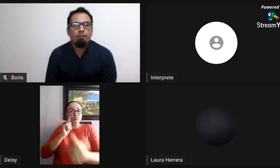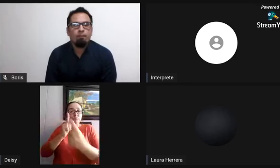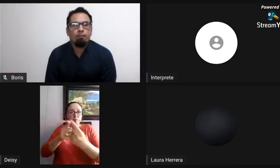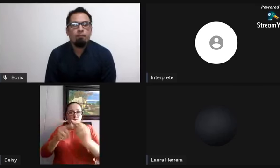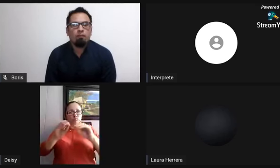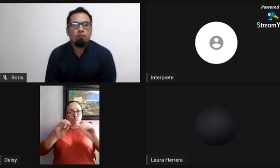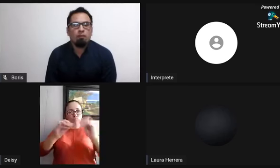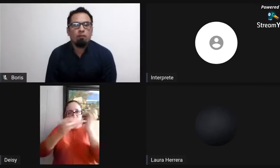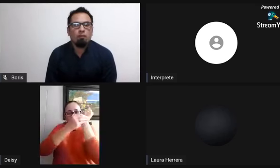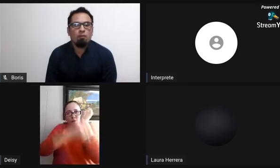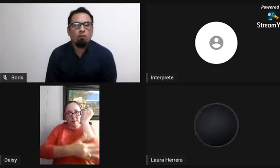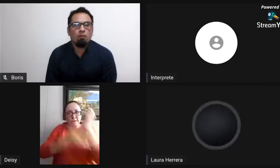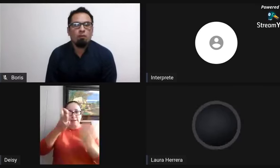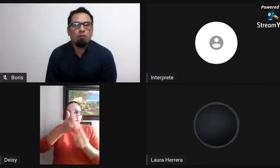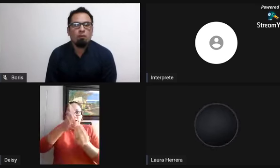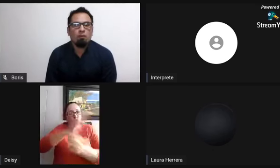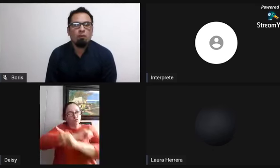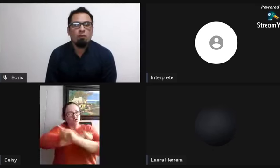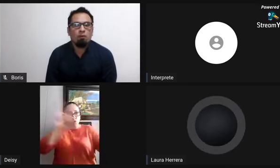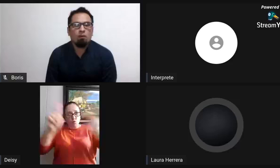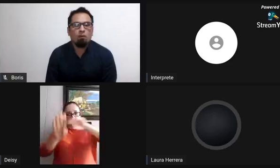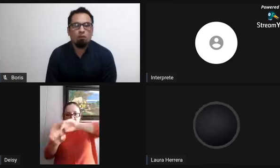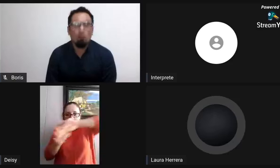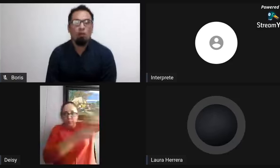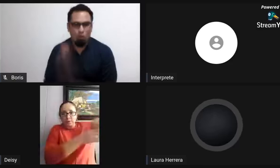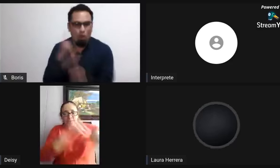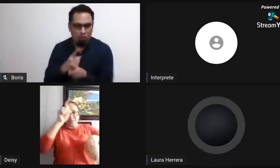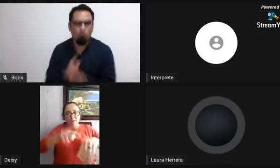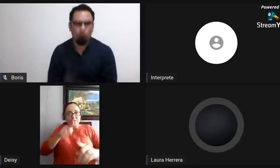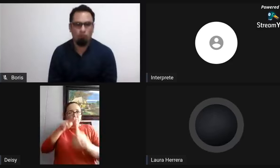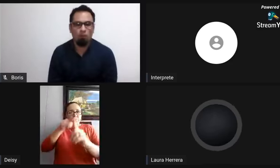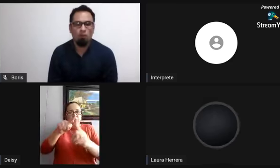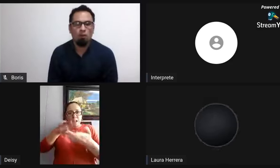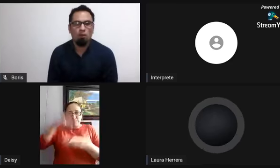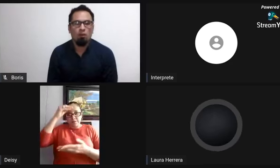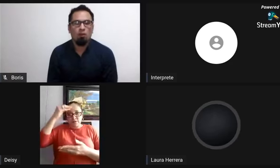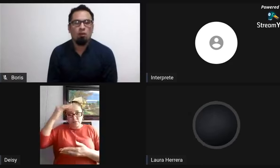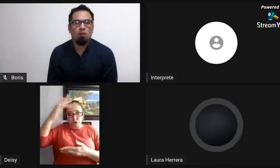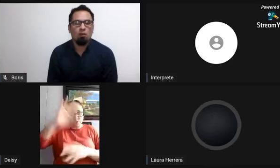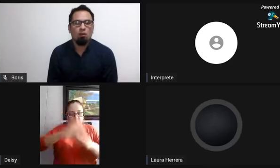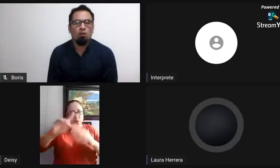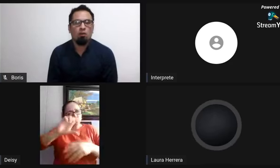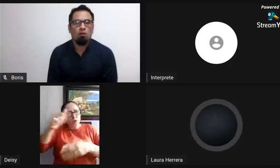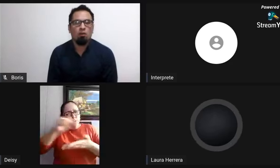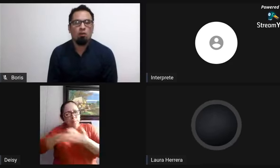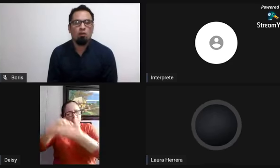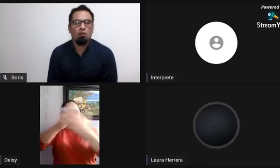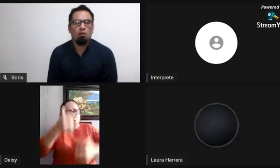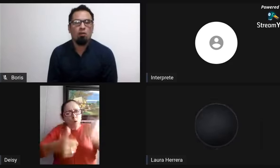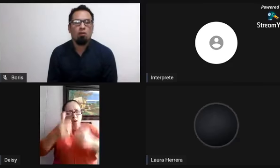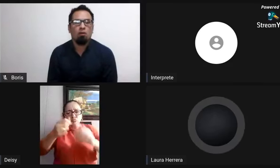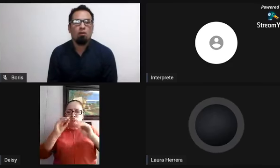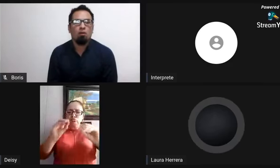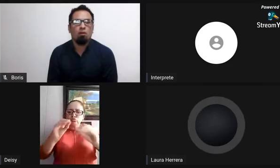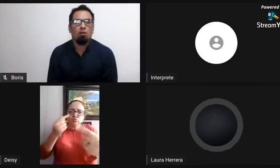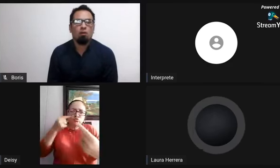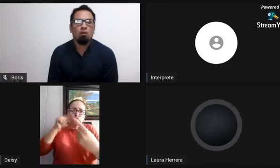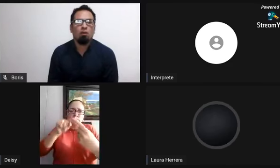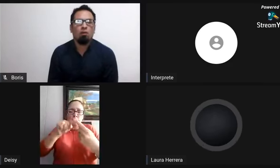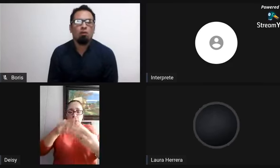quisiera saber qué tipo de educación promovían ellos, ya que dices